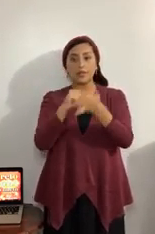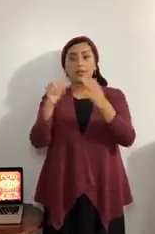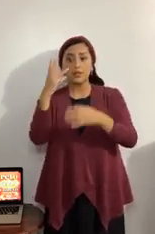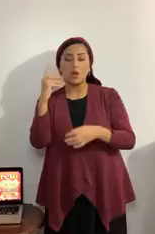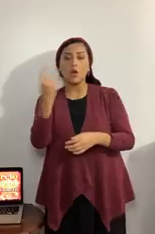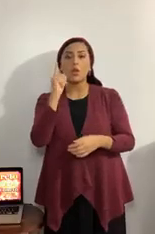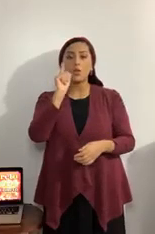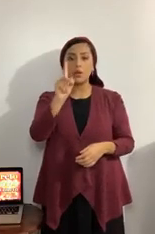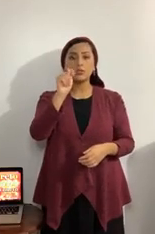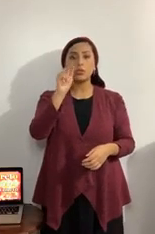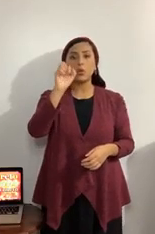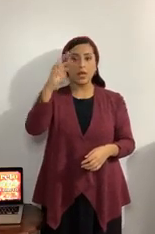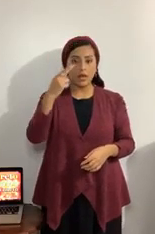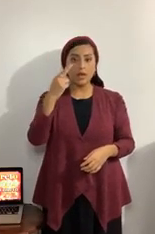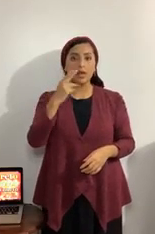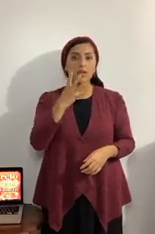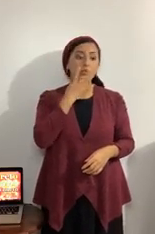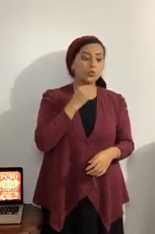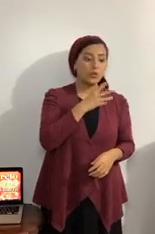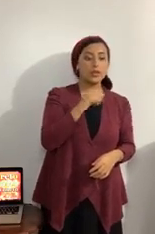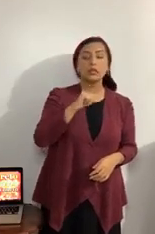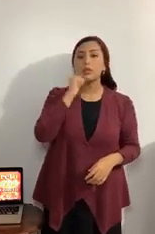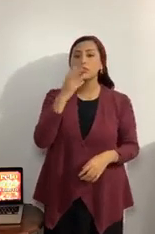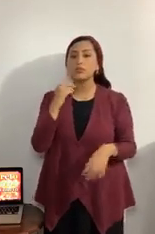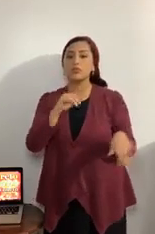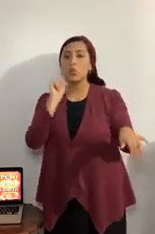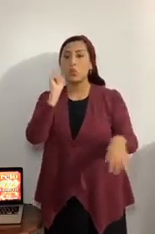una Torah tendrá el natural como el extranjero. Ahora,